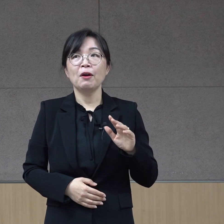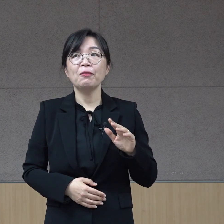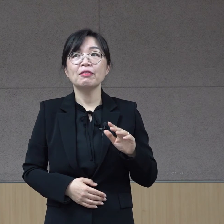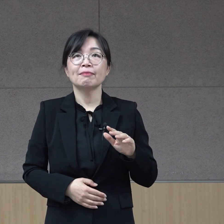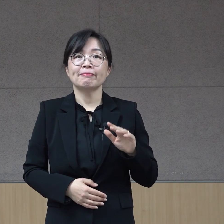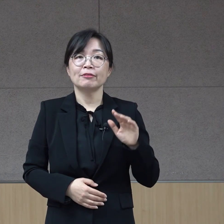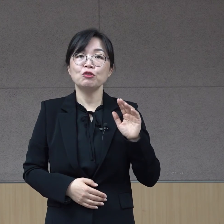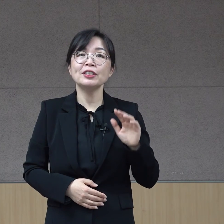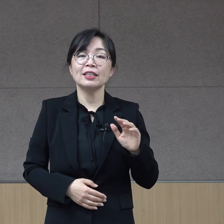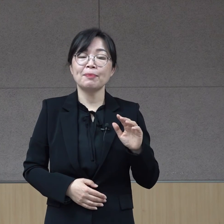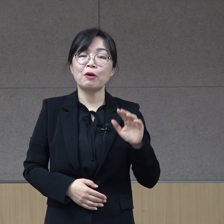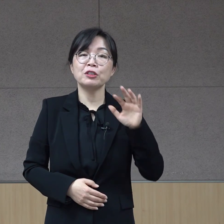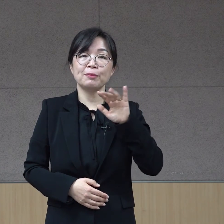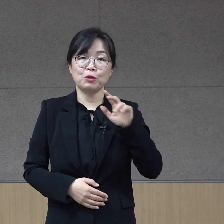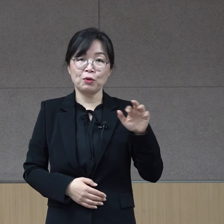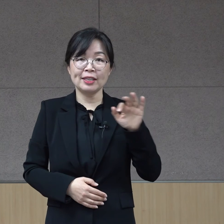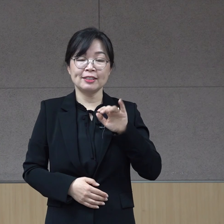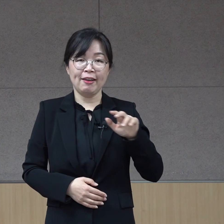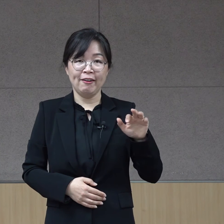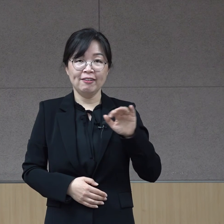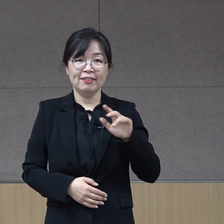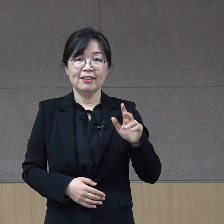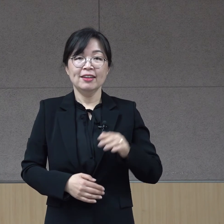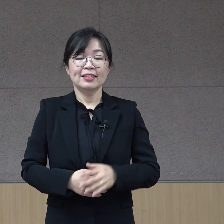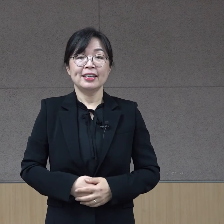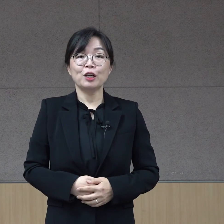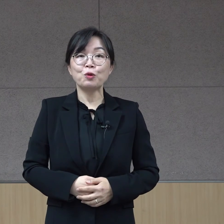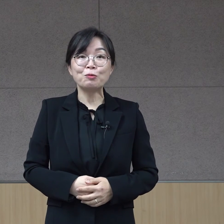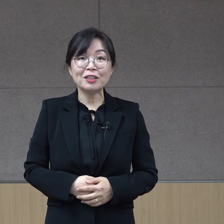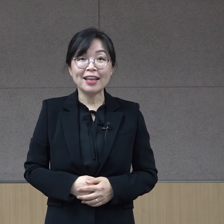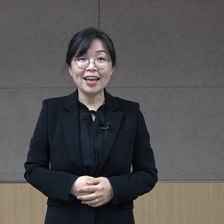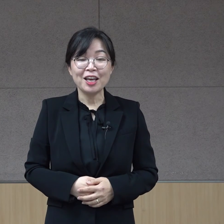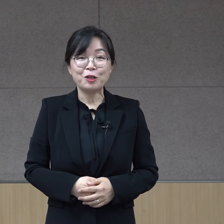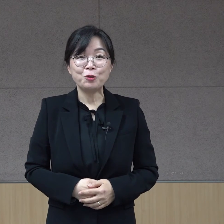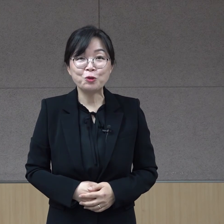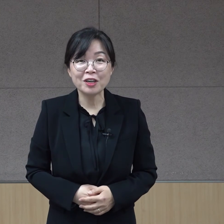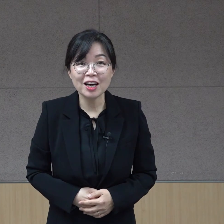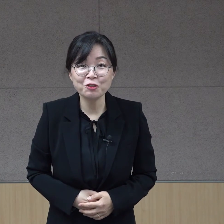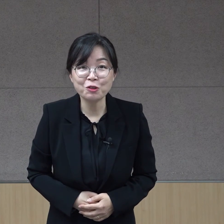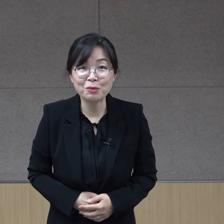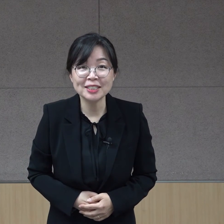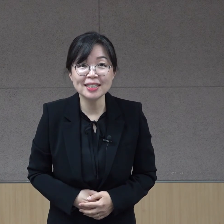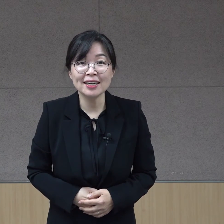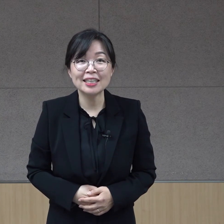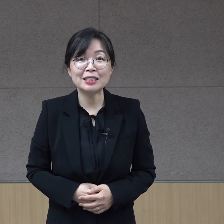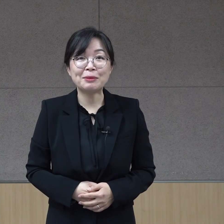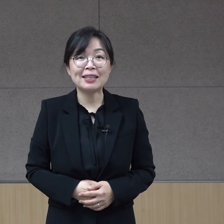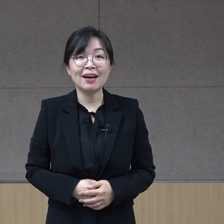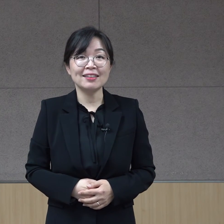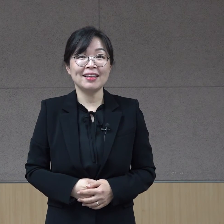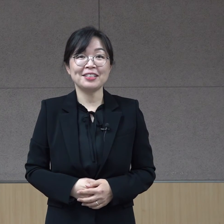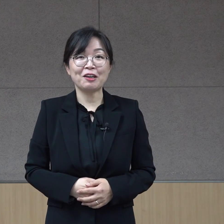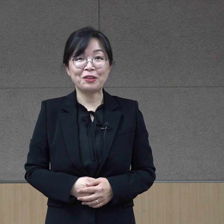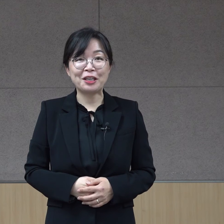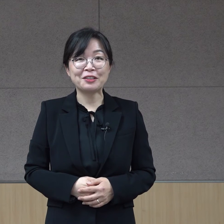아니면 숫자를 배웠으면 좋겠어요. 제가 조금 전에 6강 수업을 시작하겠습니다 할 때 제가 어떻게